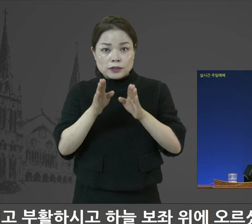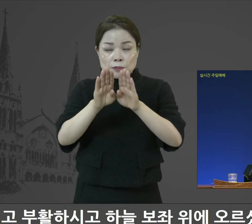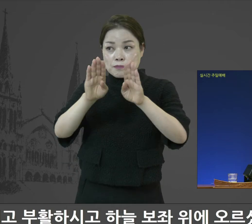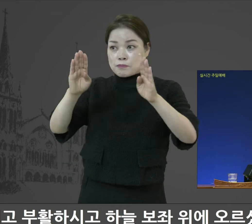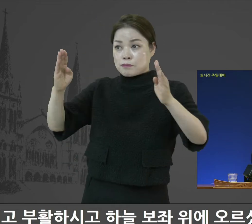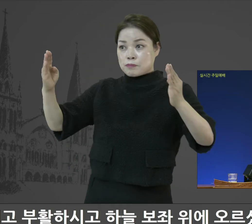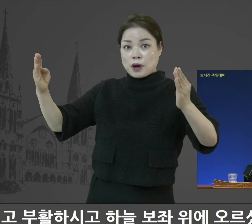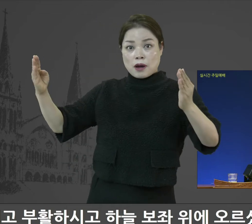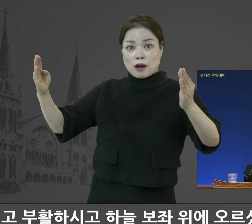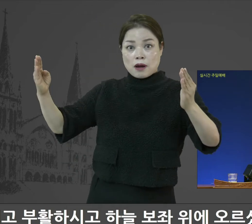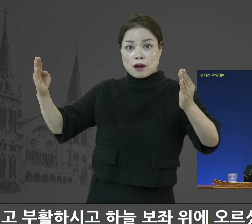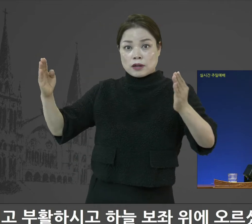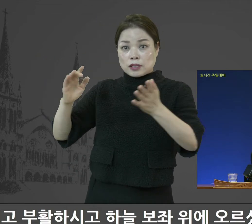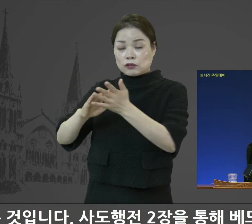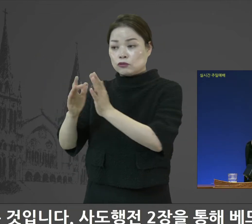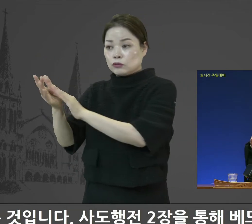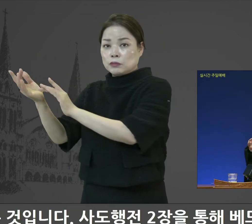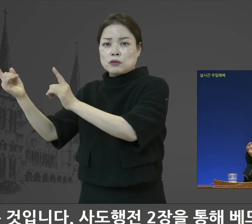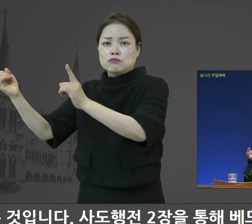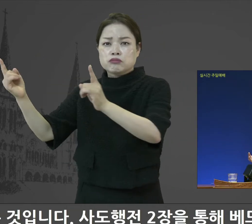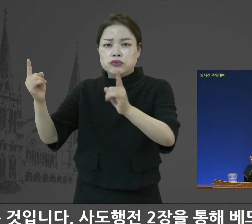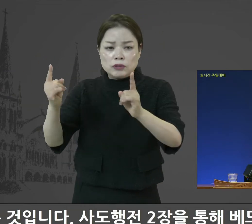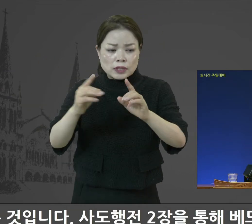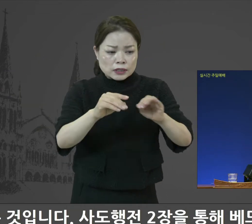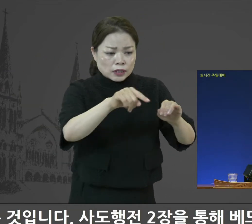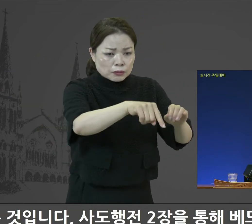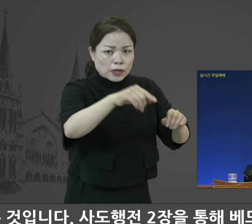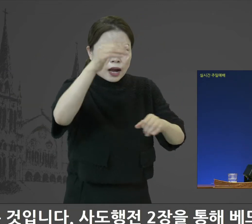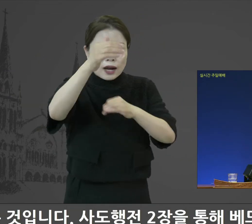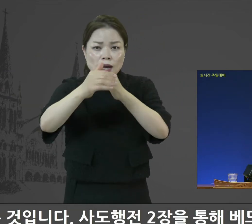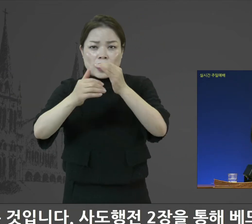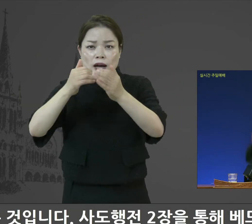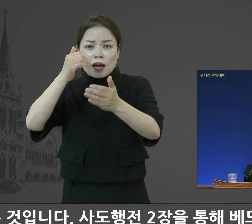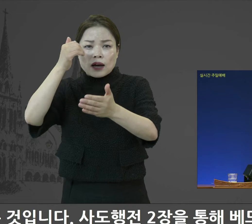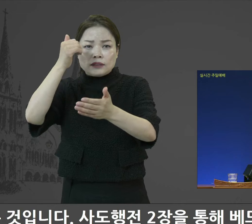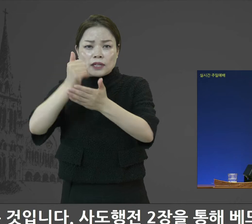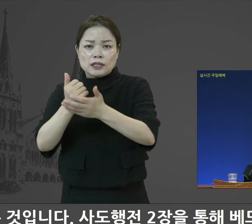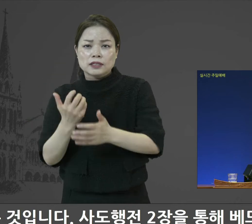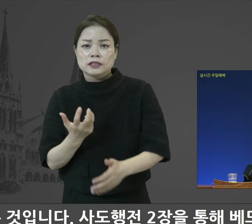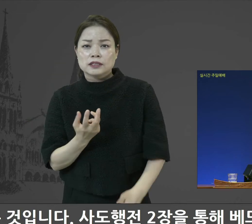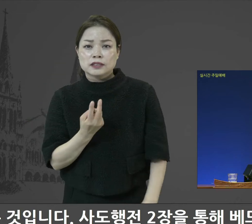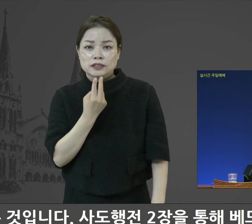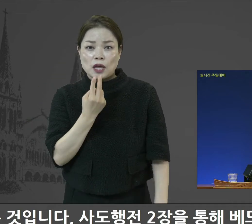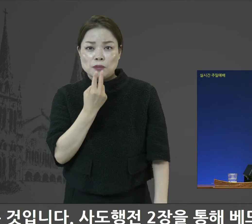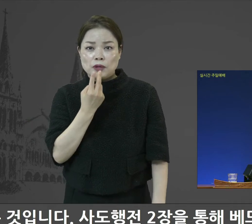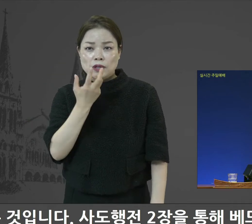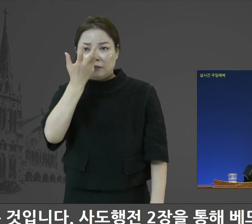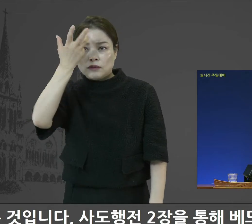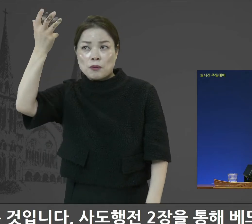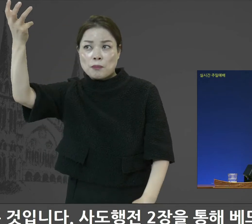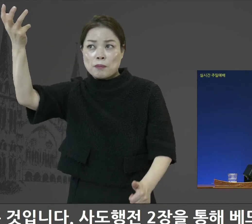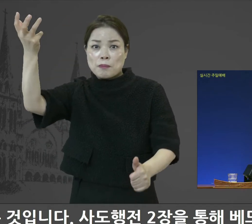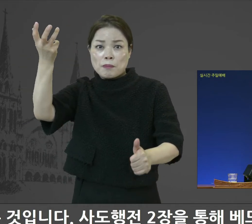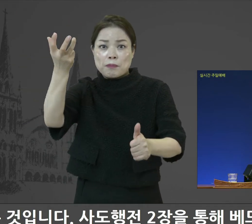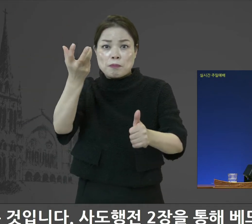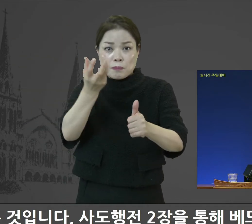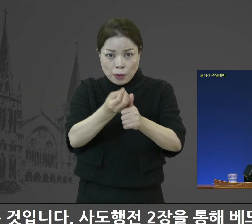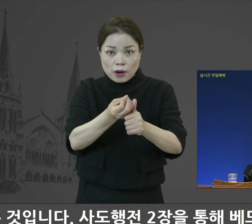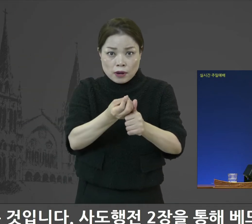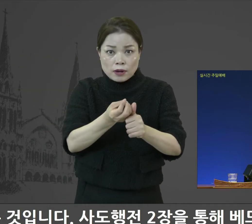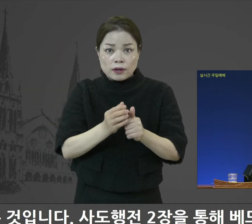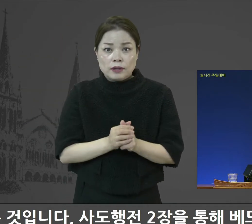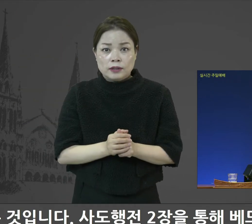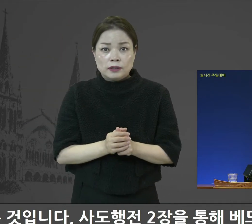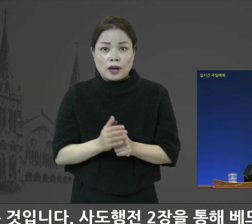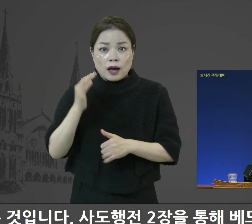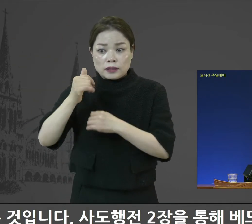겁니다. 예수님의 부활을 통해서 이 지상으로부터 하나님 보좌에 이르는 생명의 길이 열렸다, 이렇게 선포하는 겁니다.